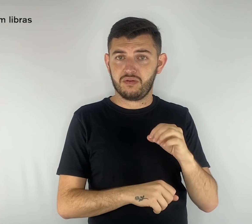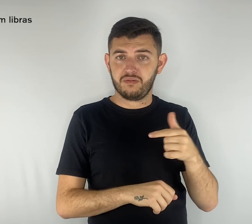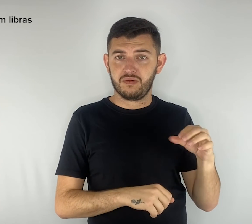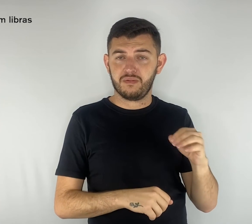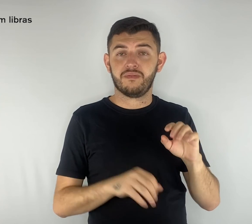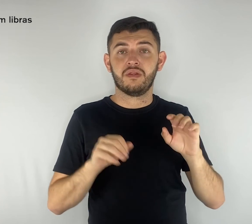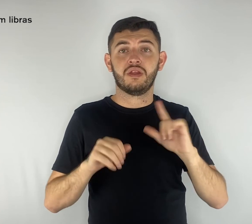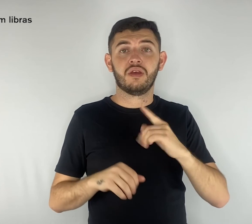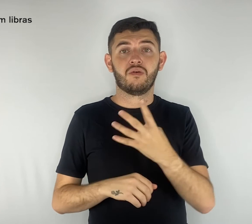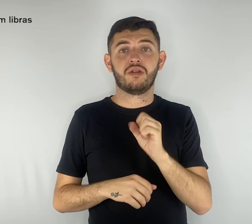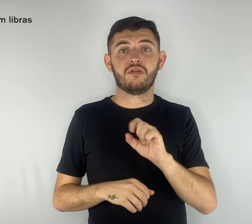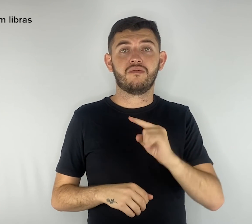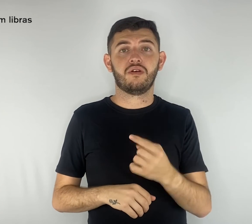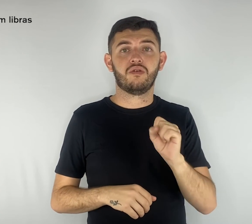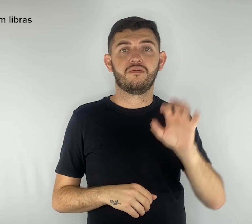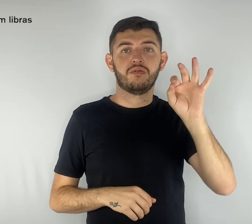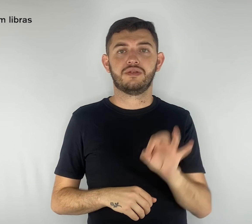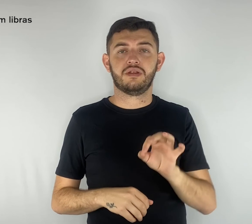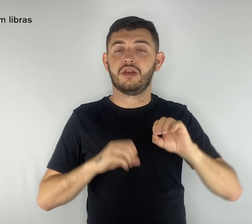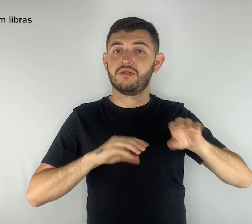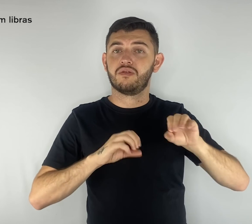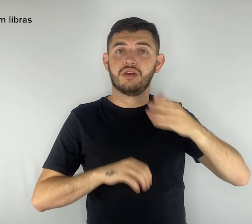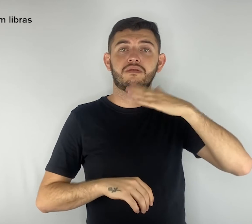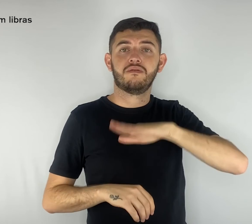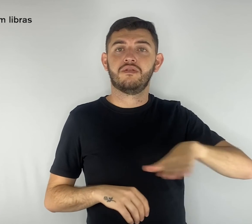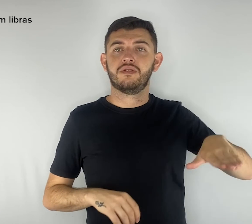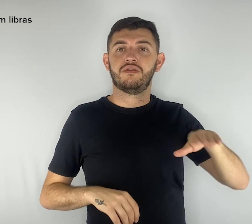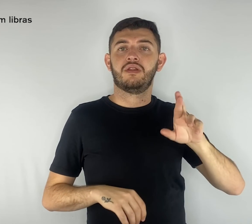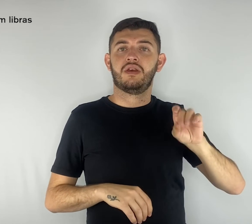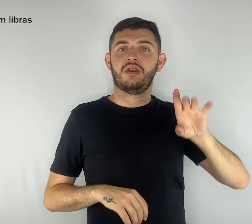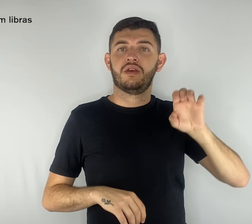45,8% da educação infantil ofertada na rede pública direta,